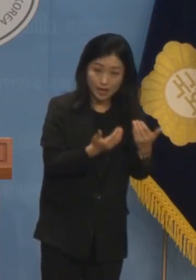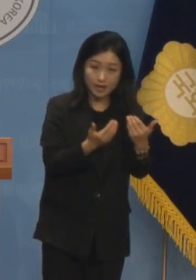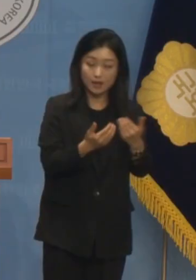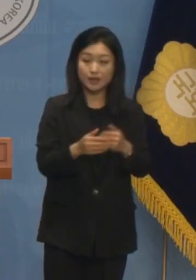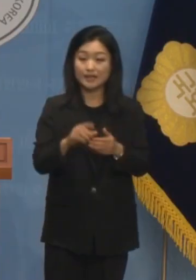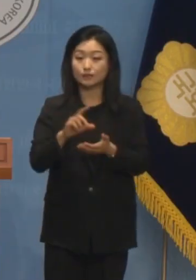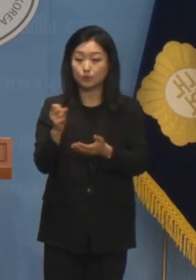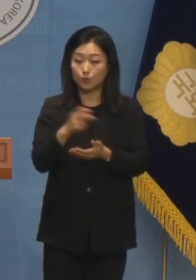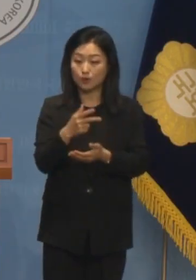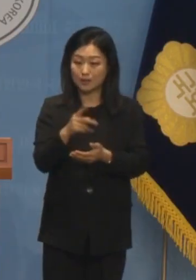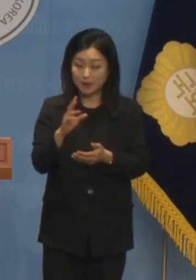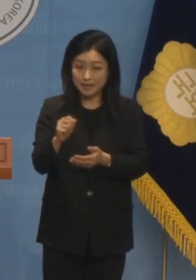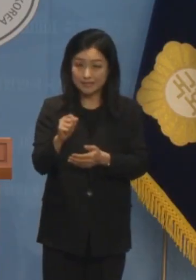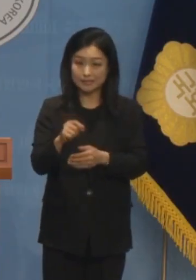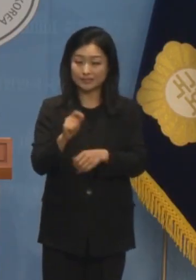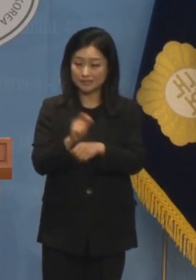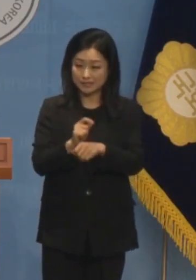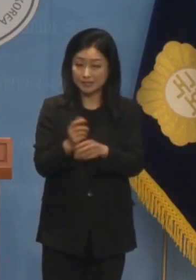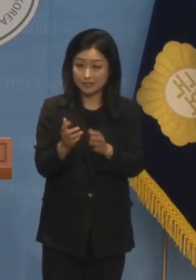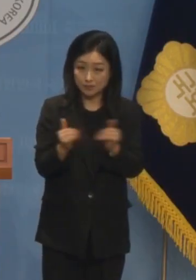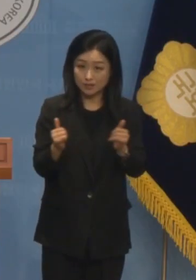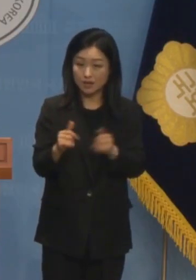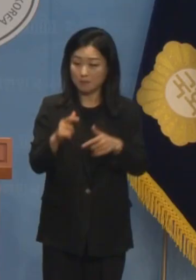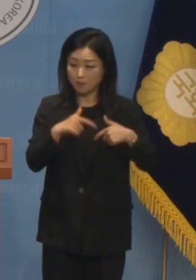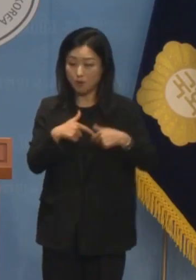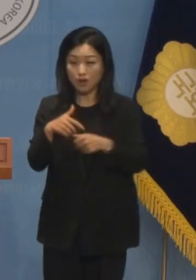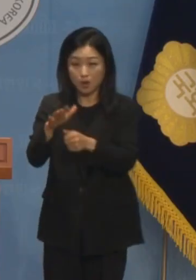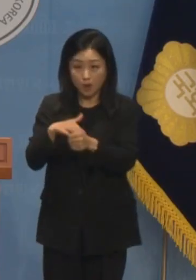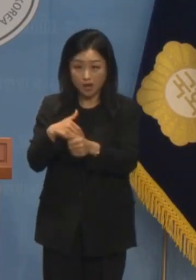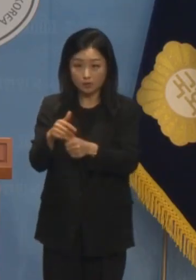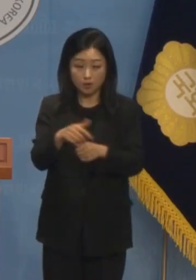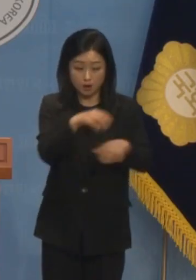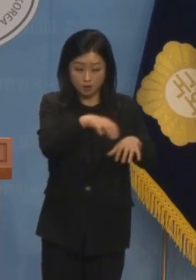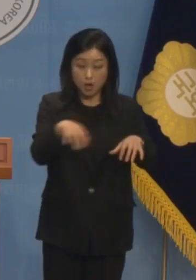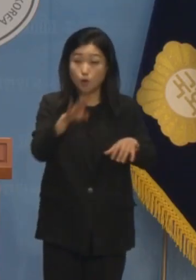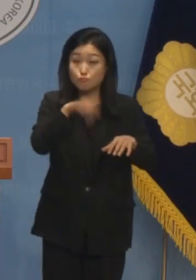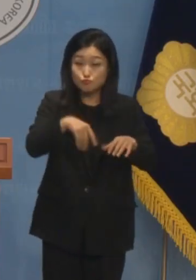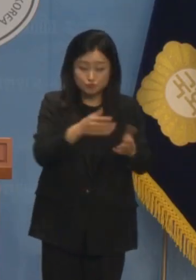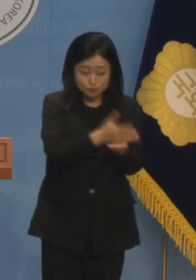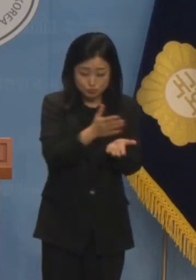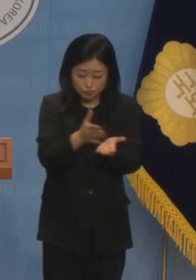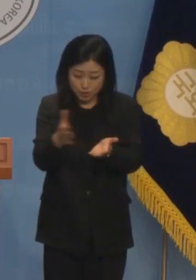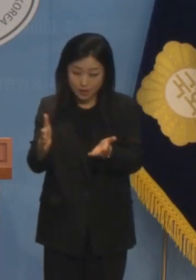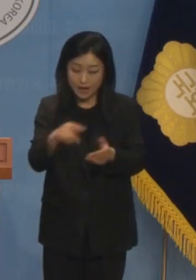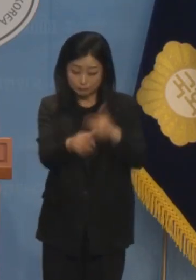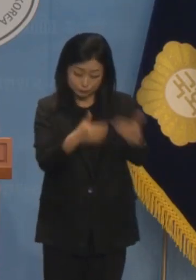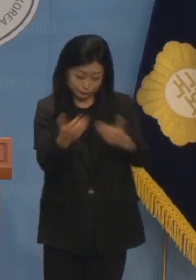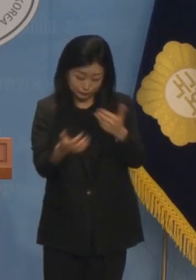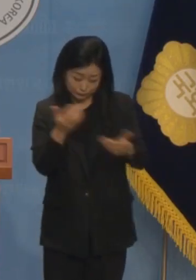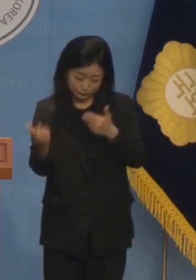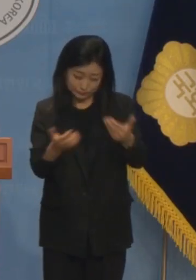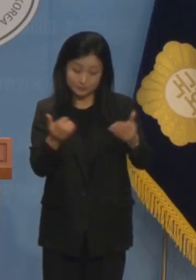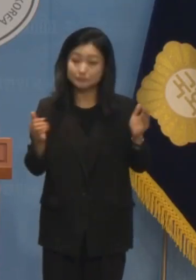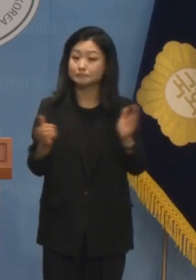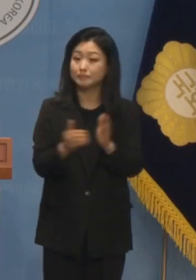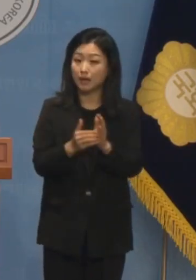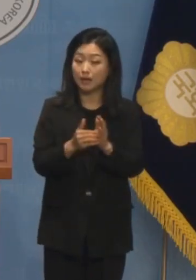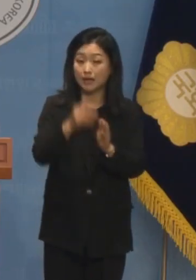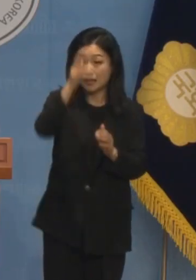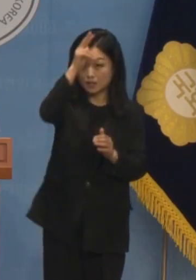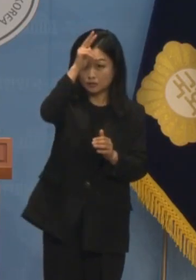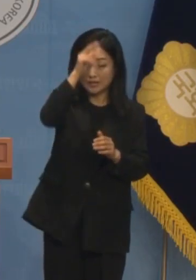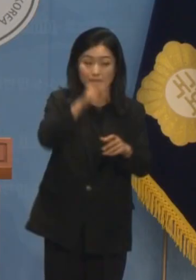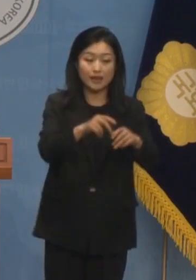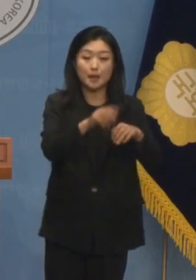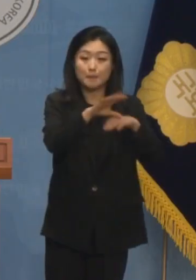방송팀, 확산방지팀, 명예훼손 분쟁조정팀 등 4개 부서 사무실을 압수수색했습니다. 경찰이